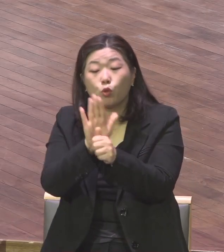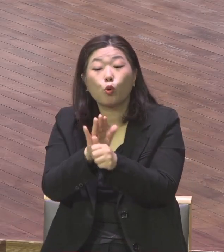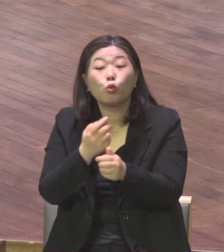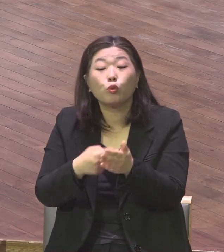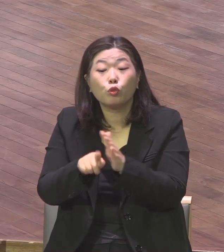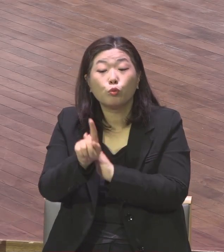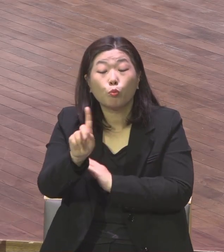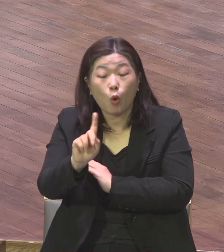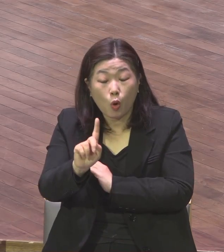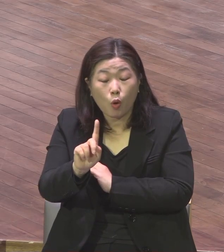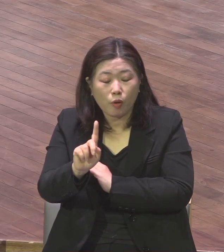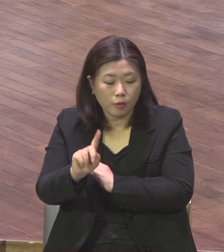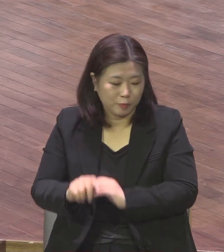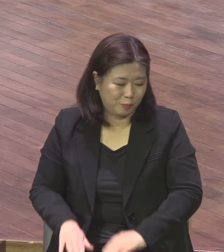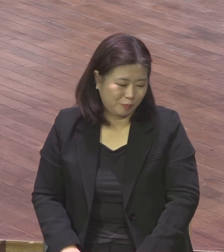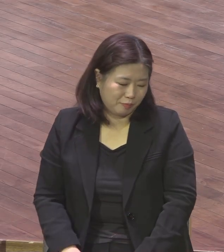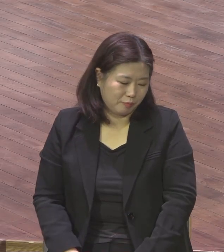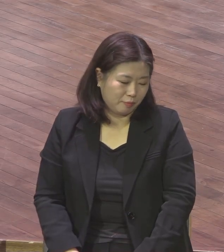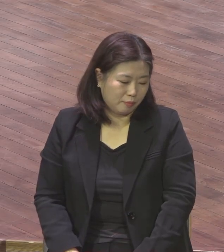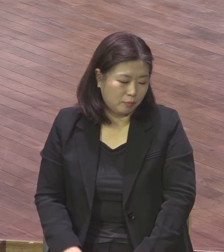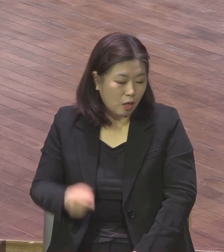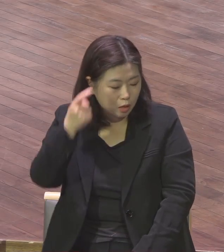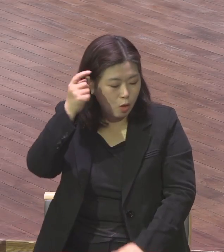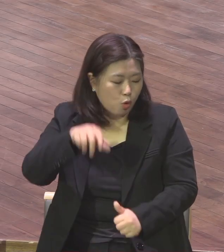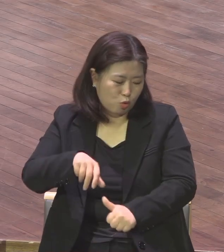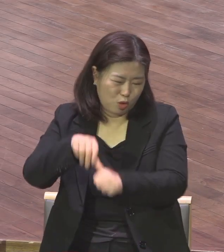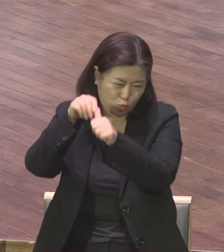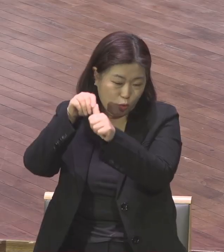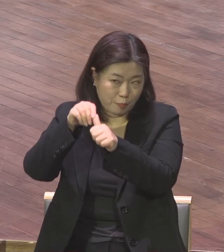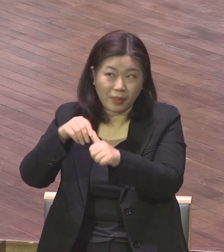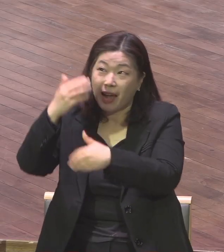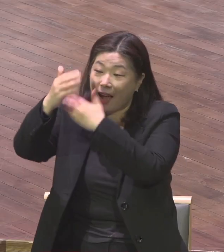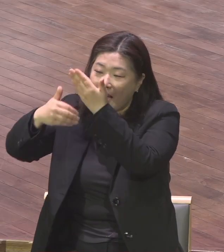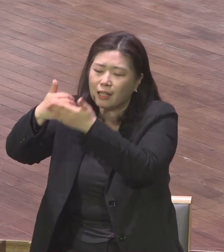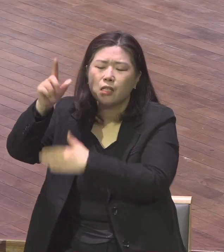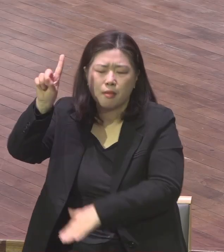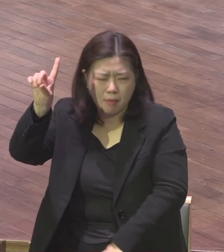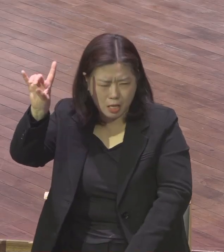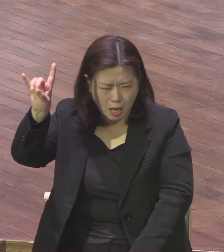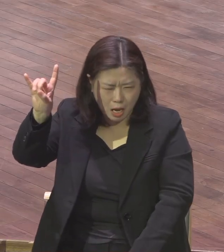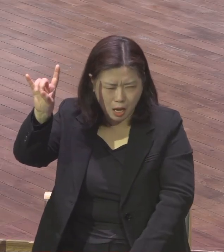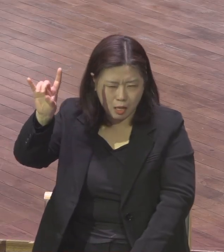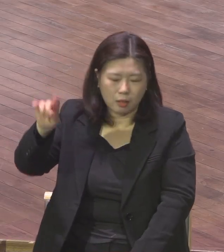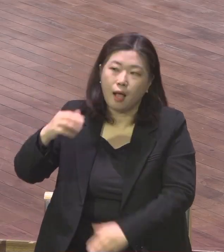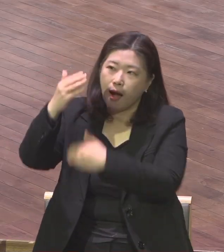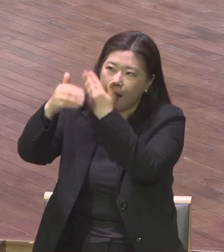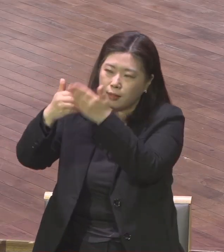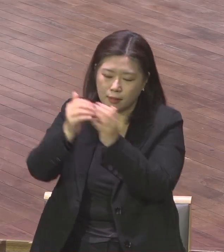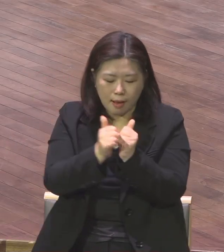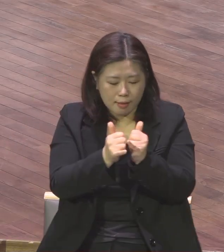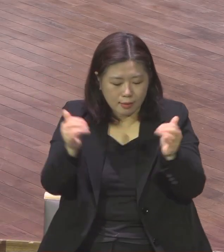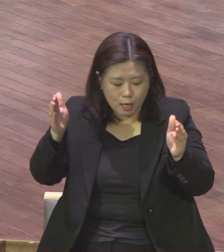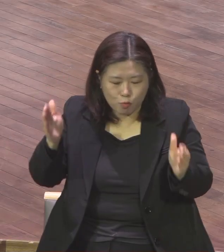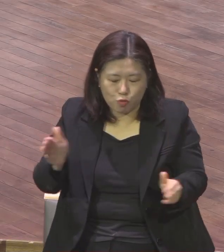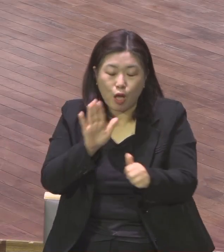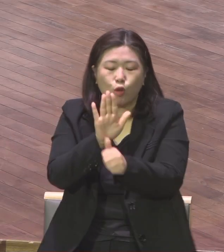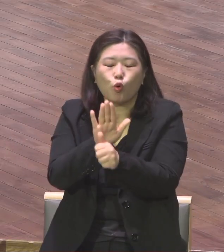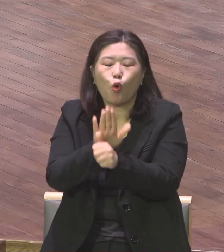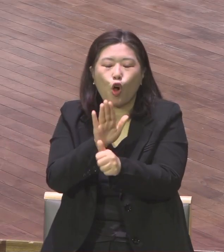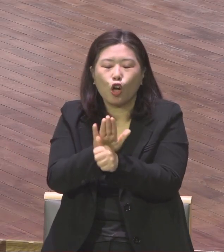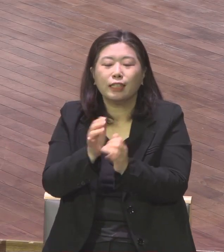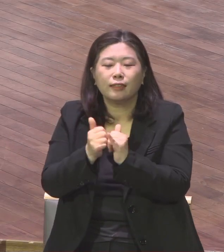또 하나님과 사람 사이의 정보자도 한 분이시니 곧 사람이신 그리스도 예수라. 그가 모든 사람을 위하여 자기를